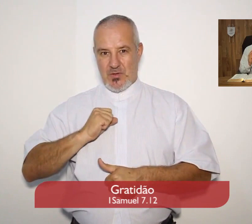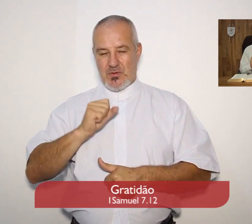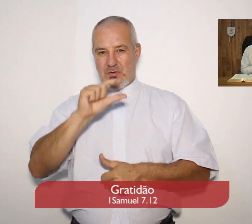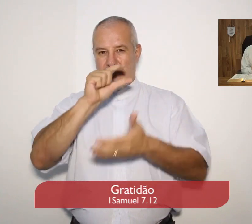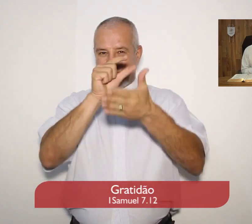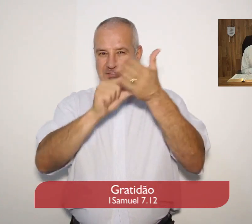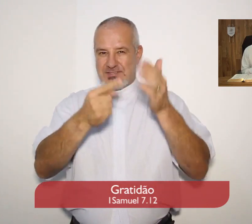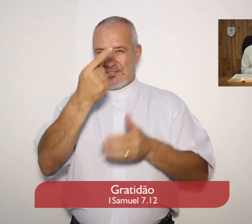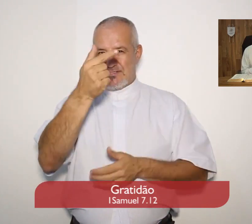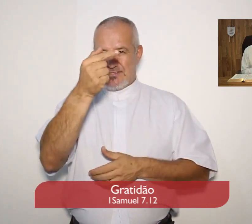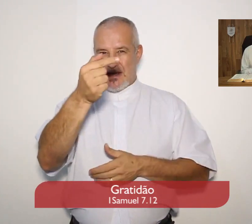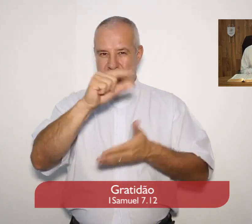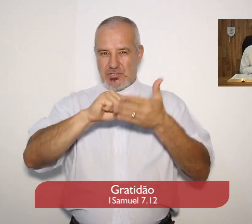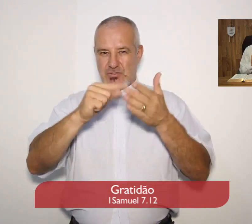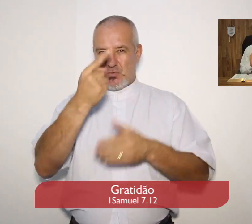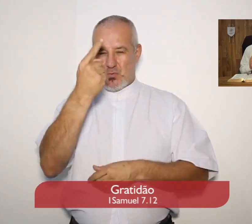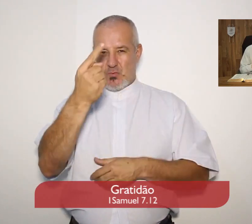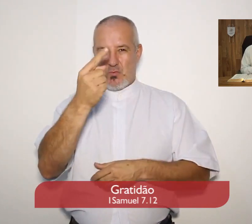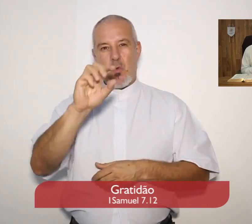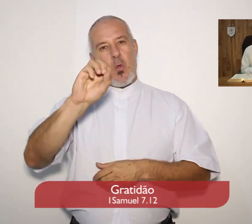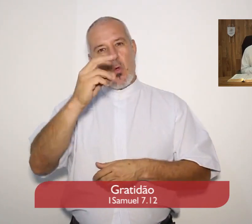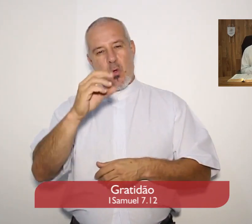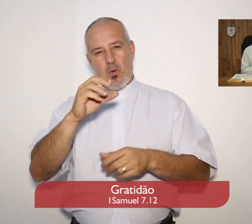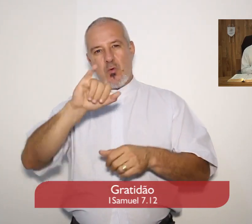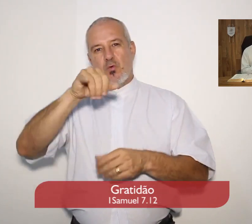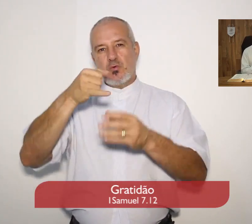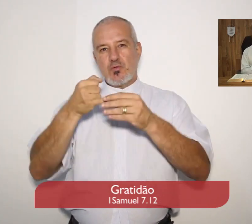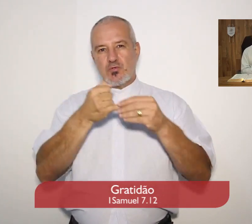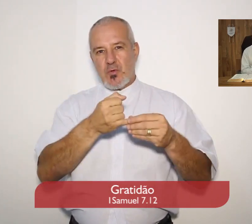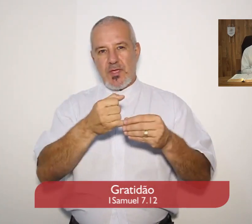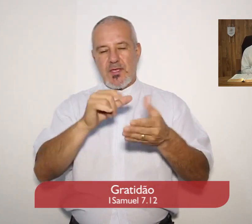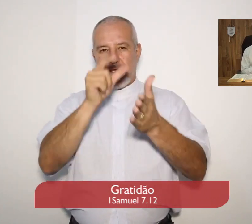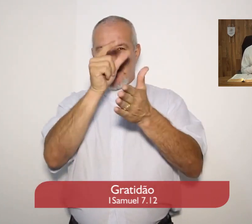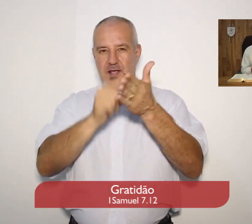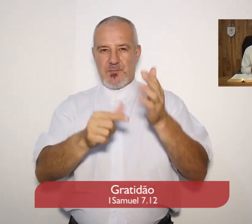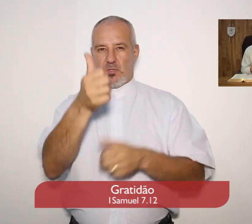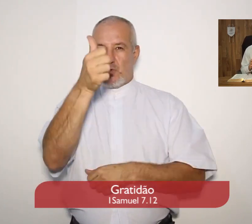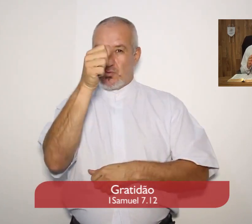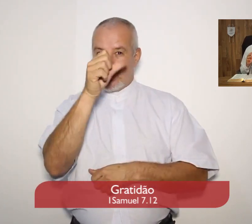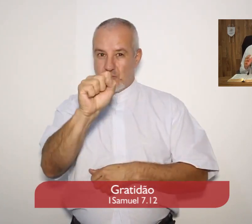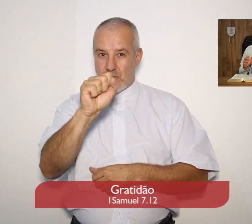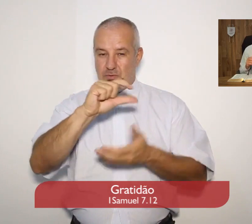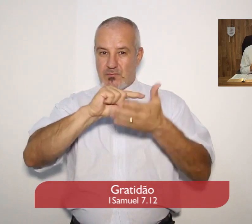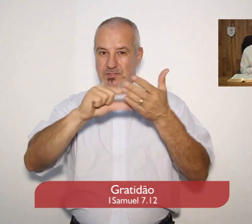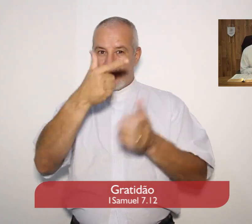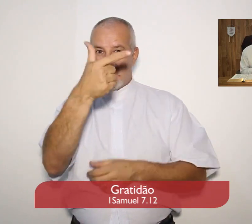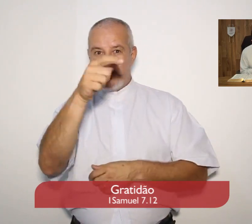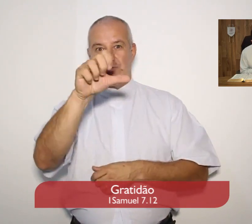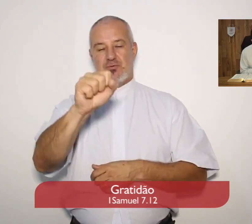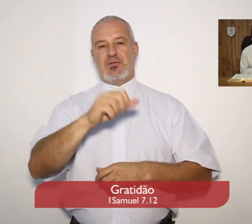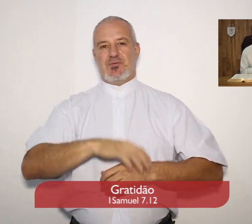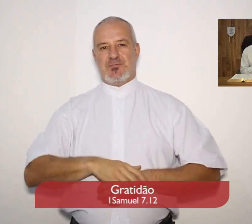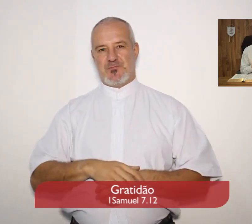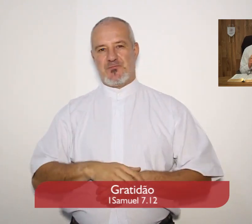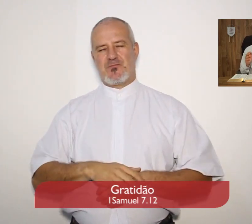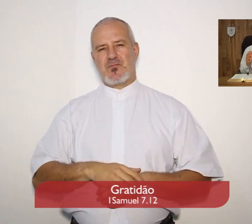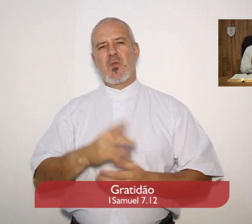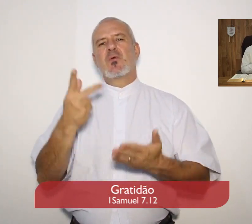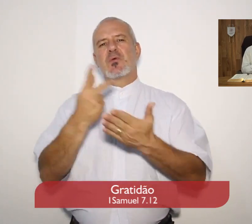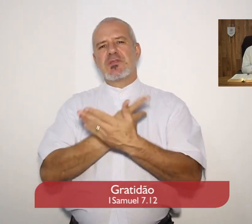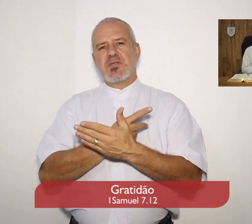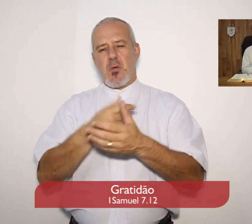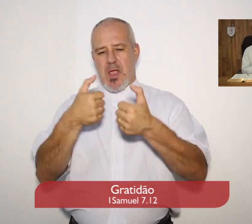no capítulo de número 18, 28. Posteriormente, a arca foi conduzida para Jerusalém,